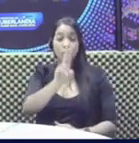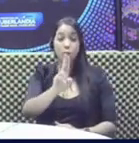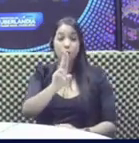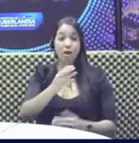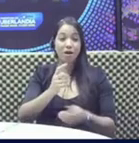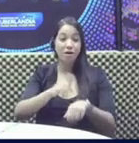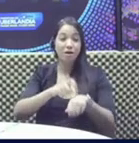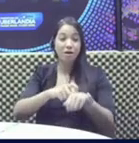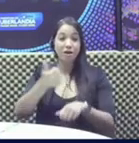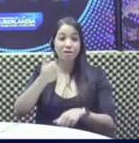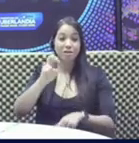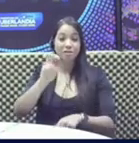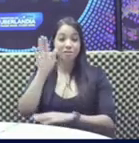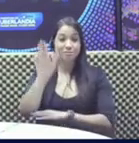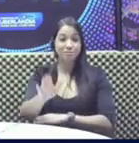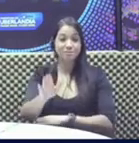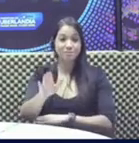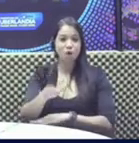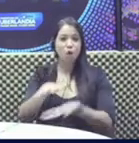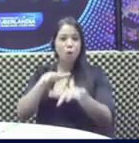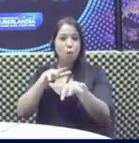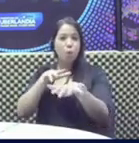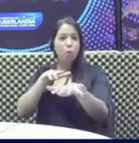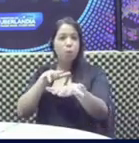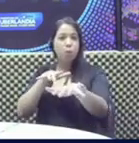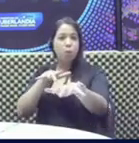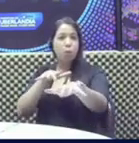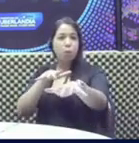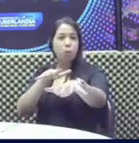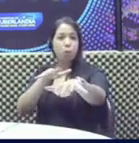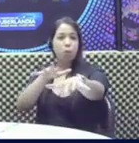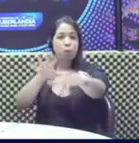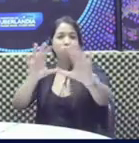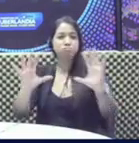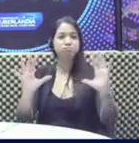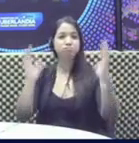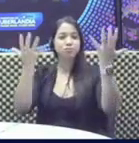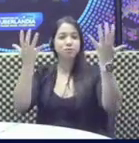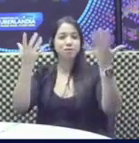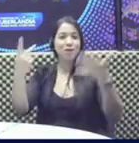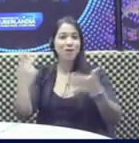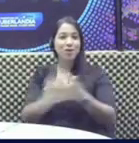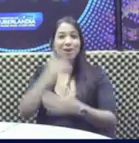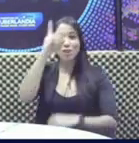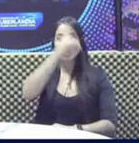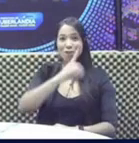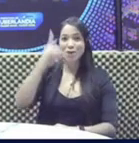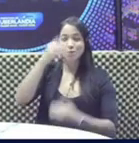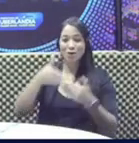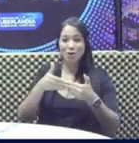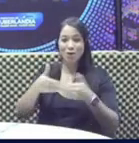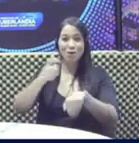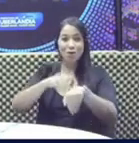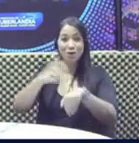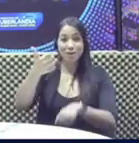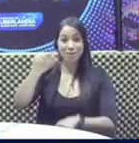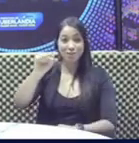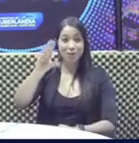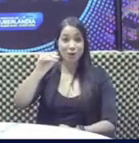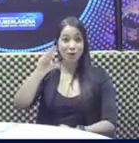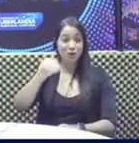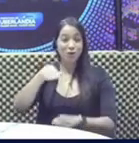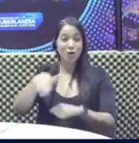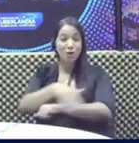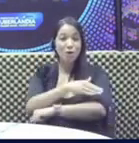das 15 horas. O grande desfile das agremiações carnavalescas acontece no domingo a partir das 18 horas